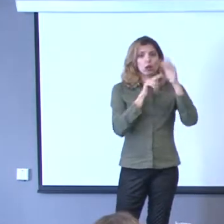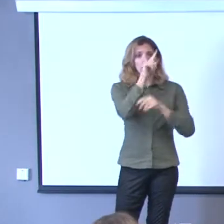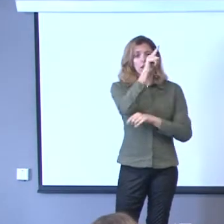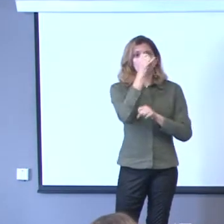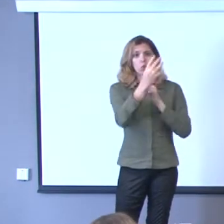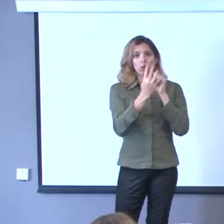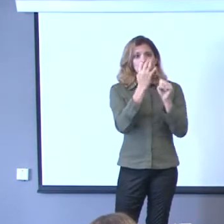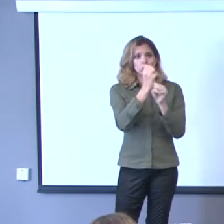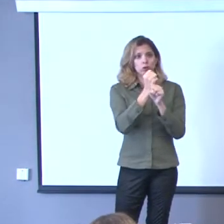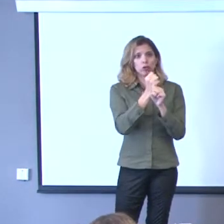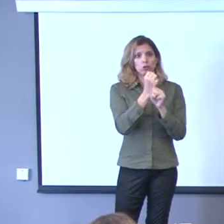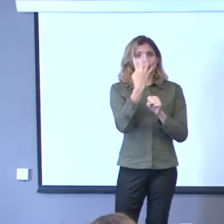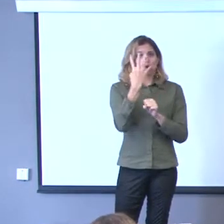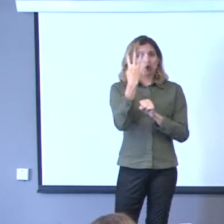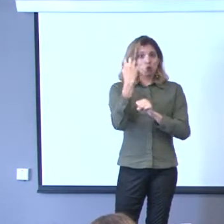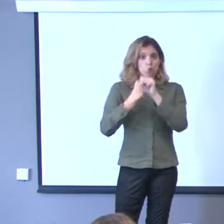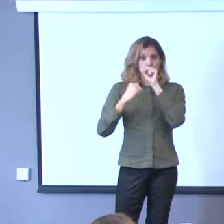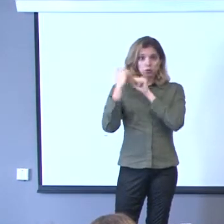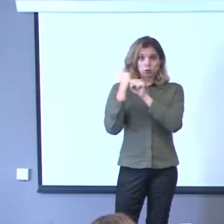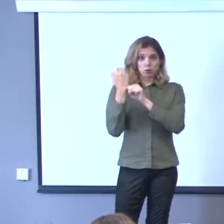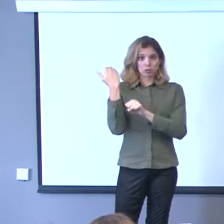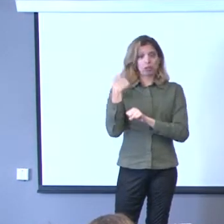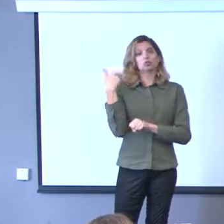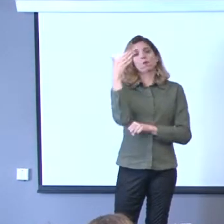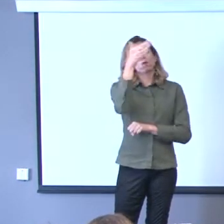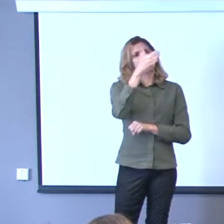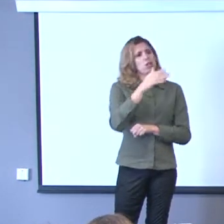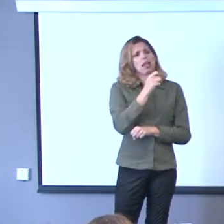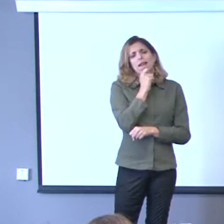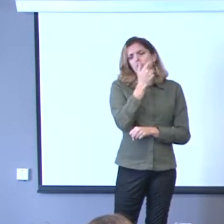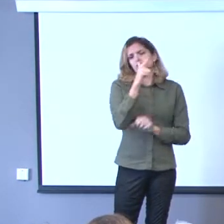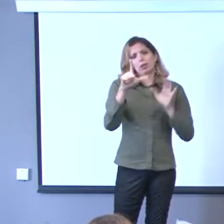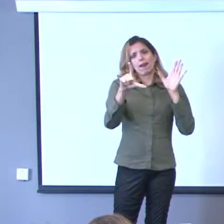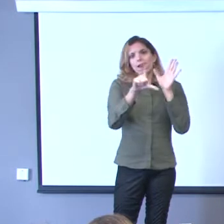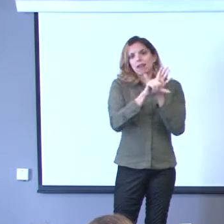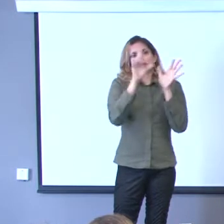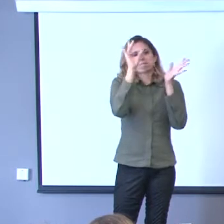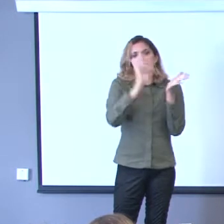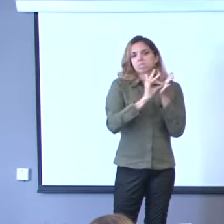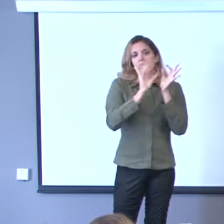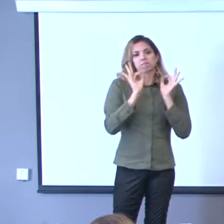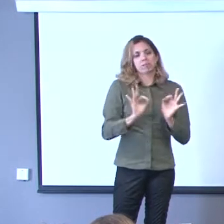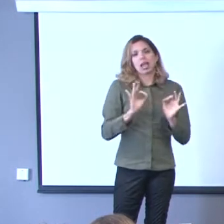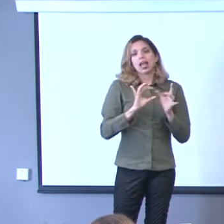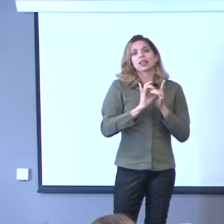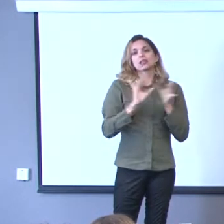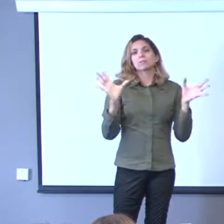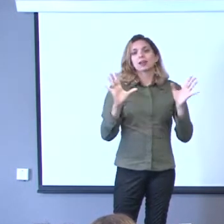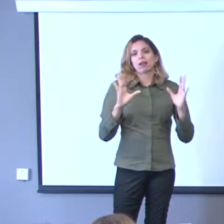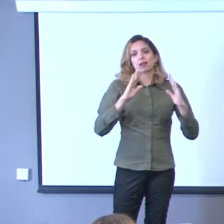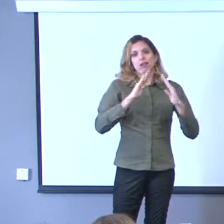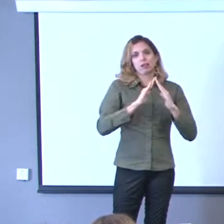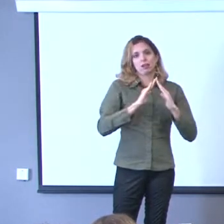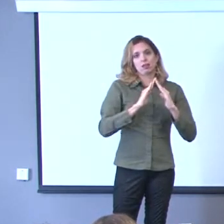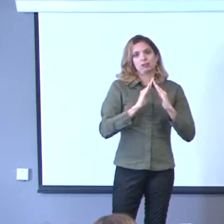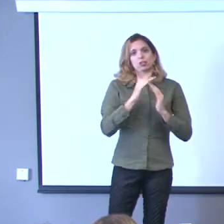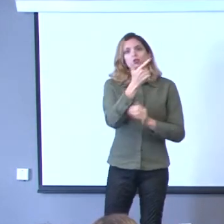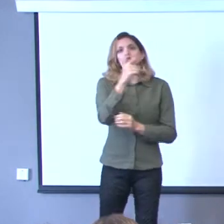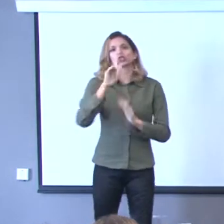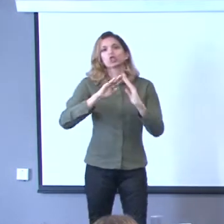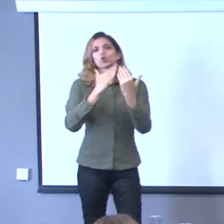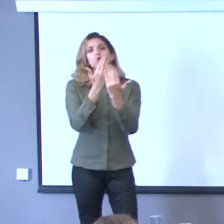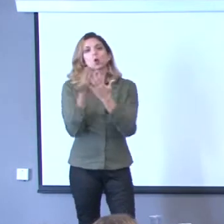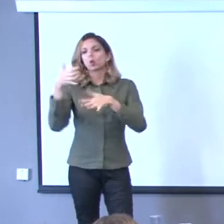tinham uma lei, de fato, que regularizasse a questão da educação inclusiva. Eles estavam